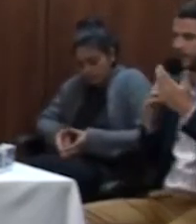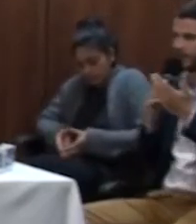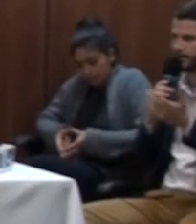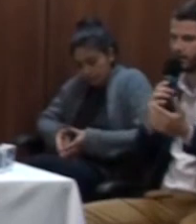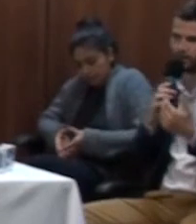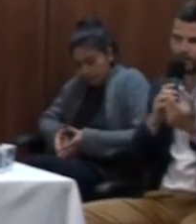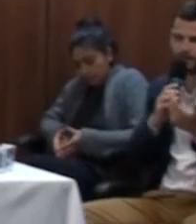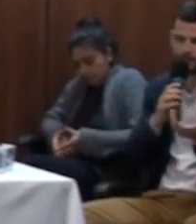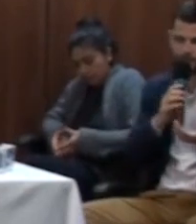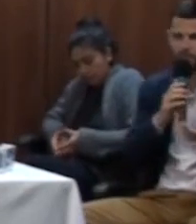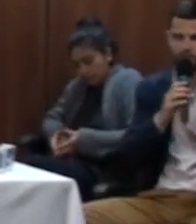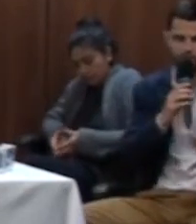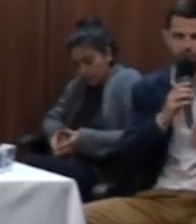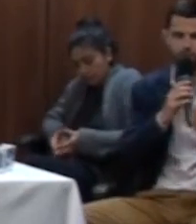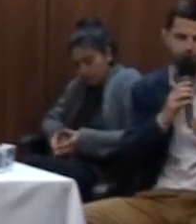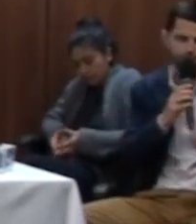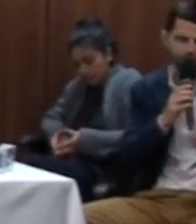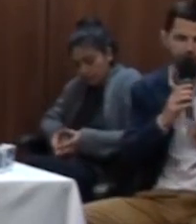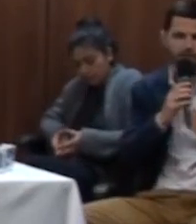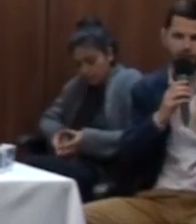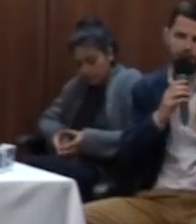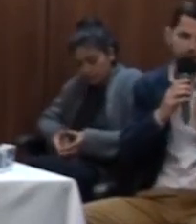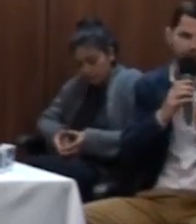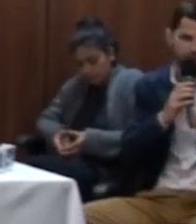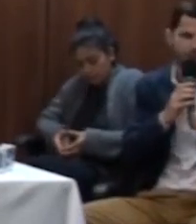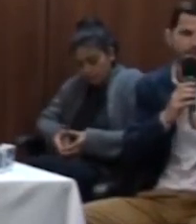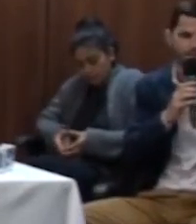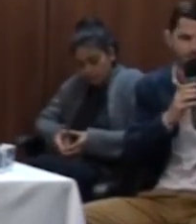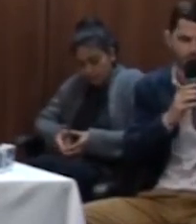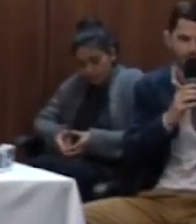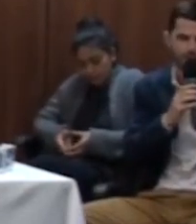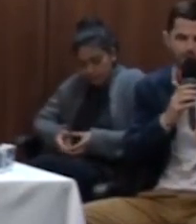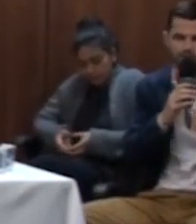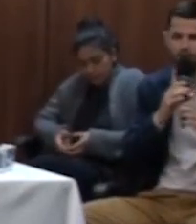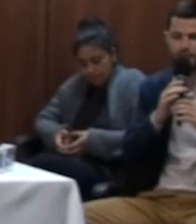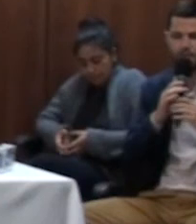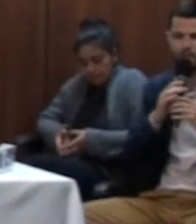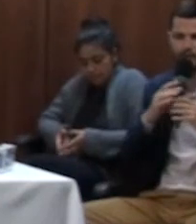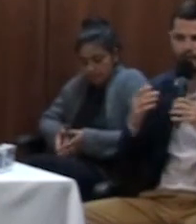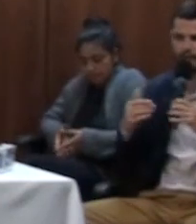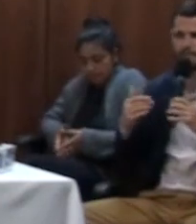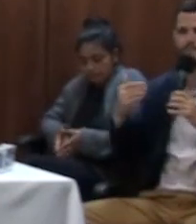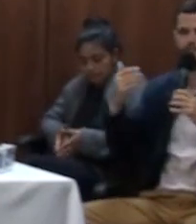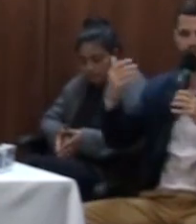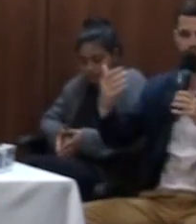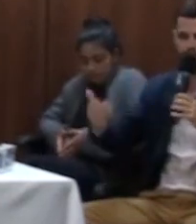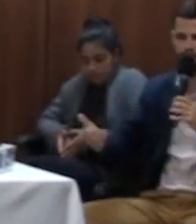combate. É óbvio que a Defensoria é uma instituição jurídica, que as nossas medidas são sempre jurídicas, mas a gente quer